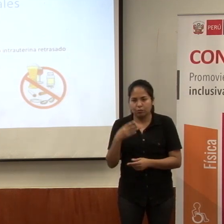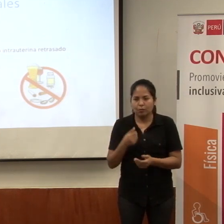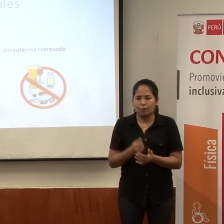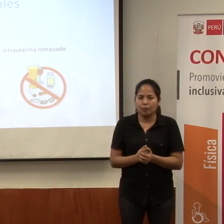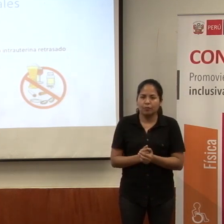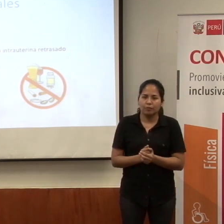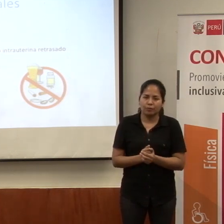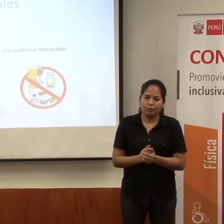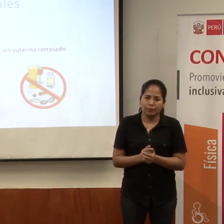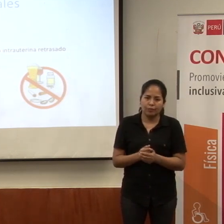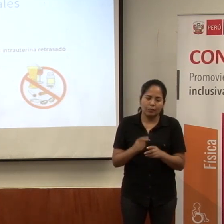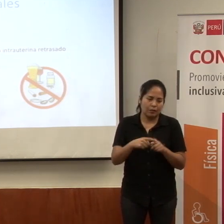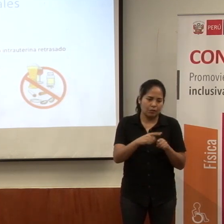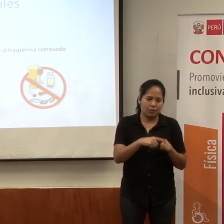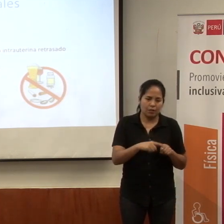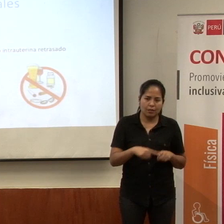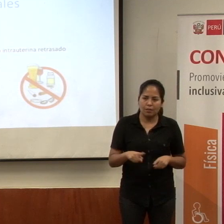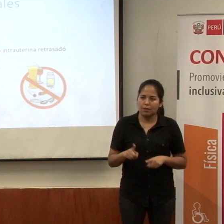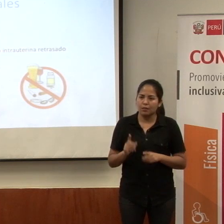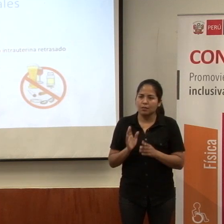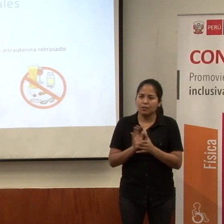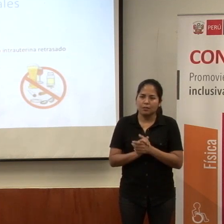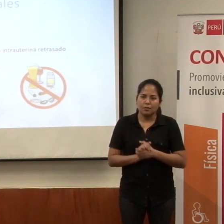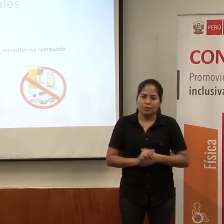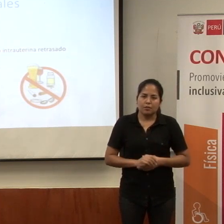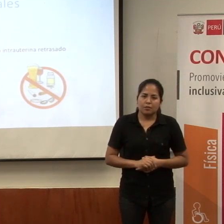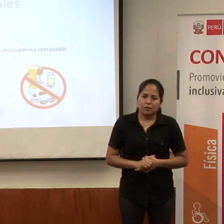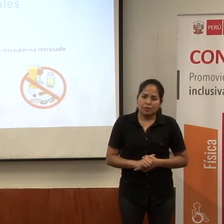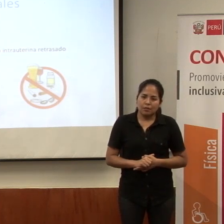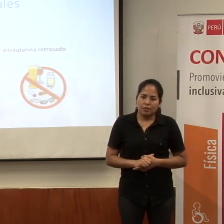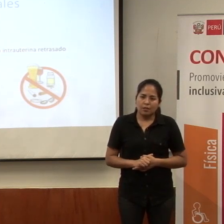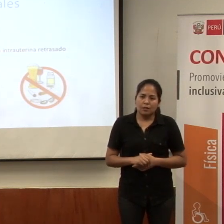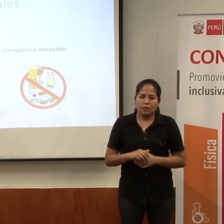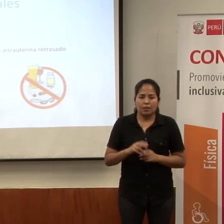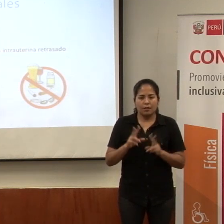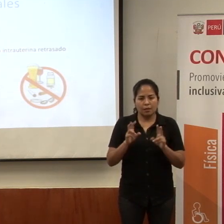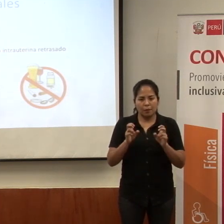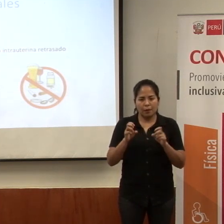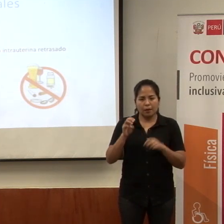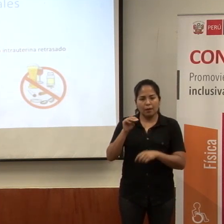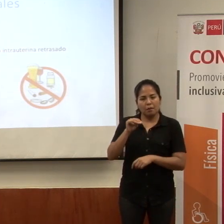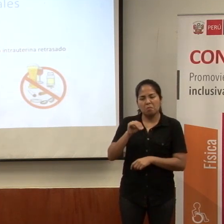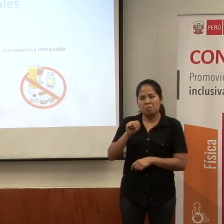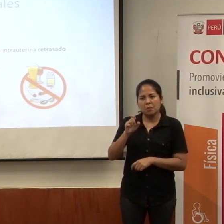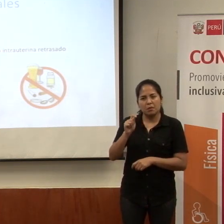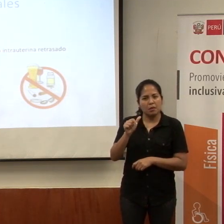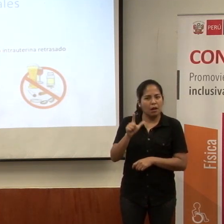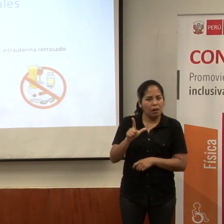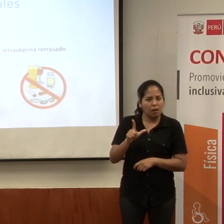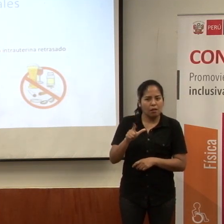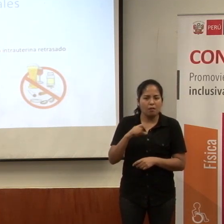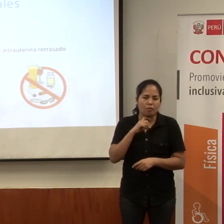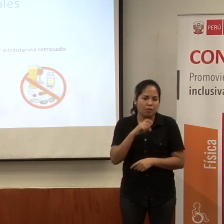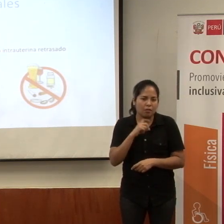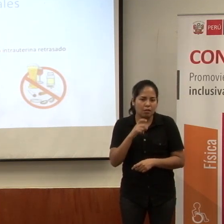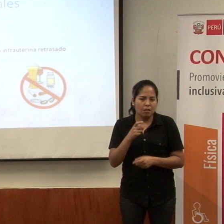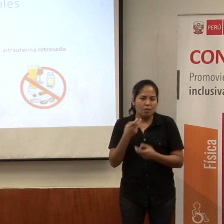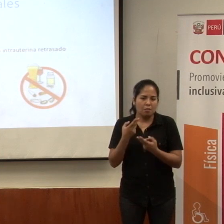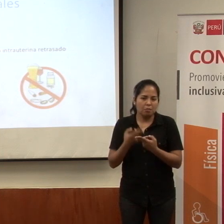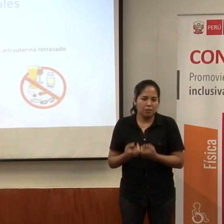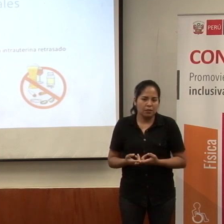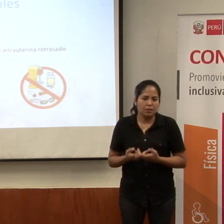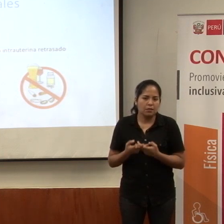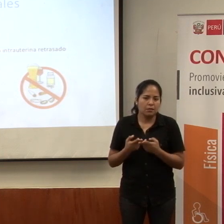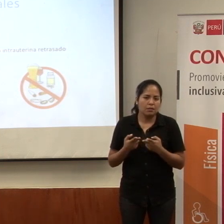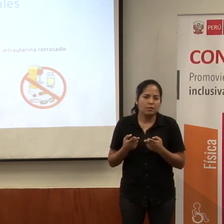metales pesados. En realidad, esto es todo un tema en el Perú, porque el tema de metales pesados está asociado a trabajos informales y en particular